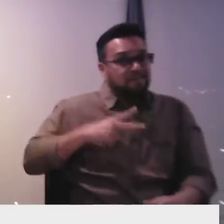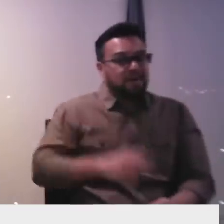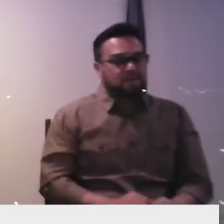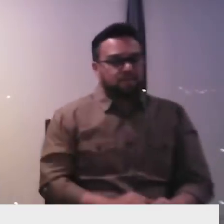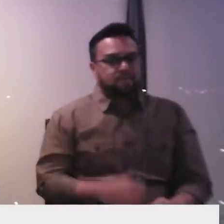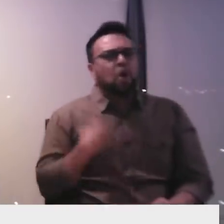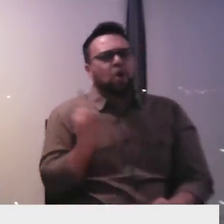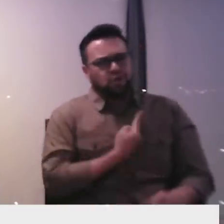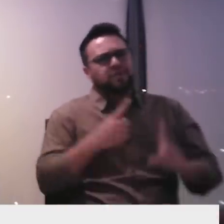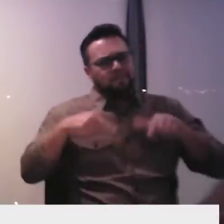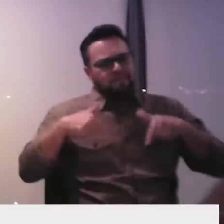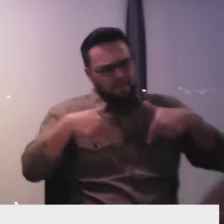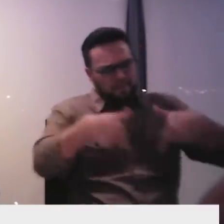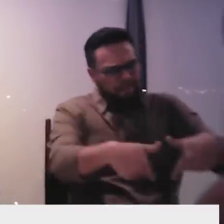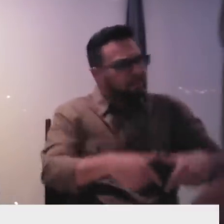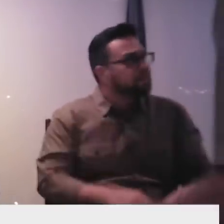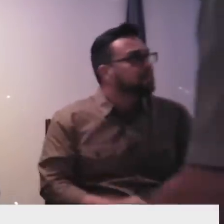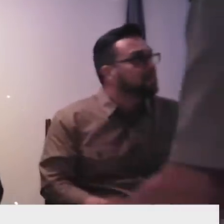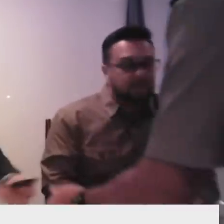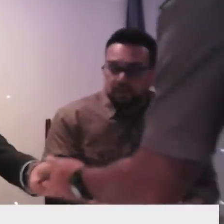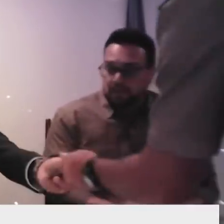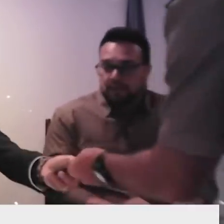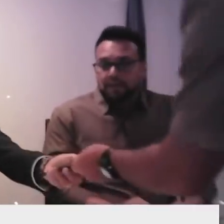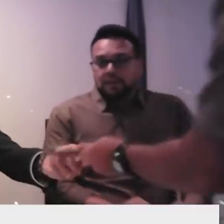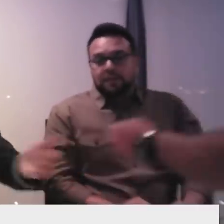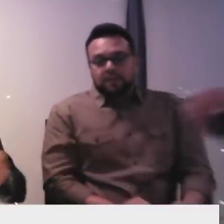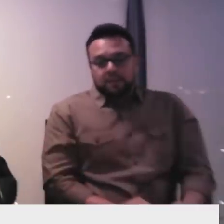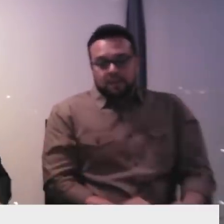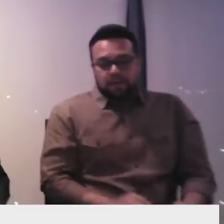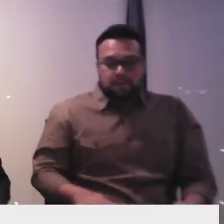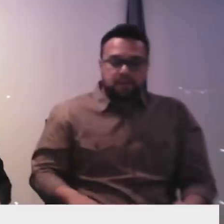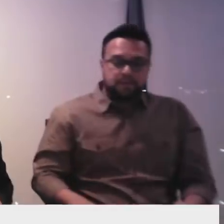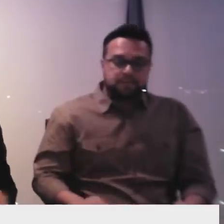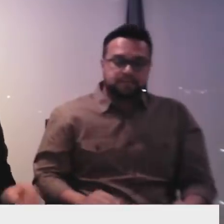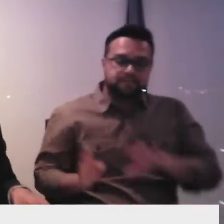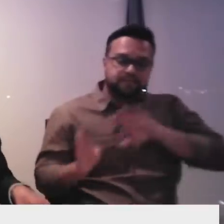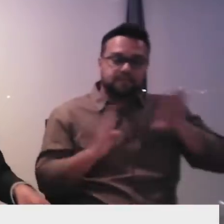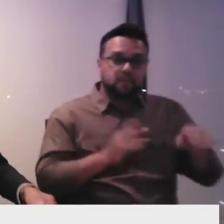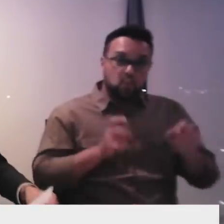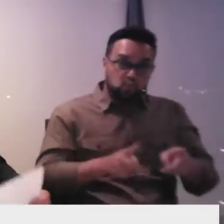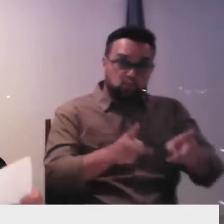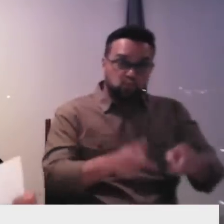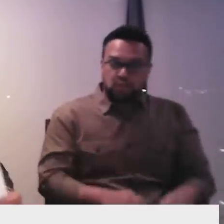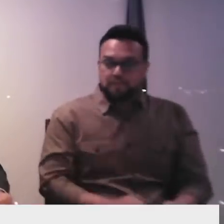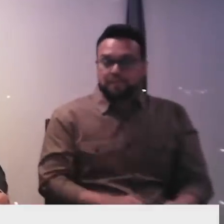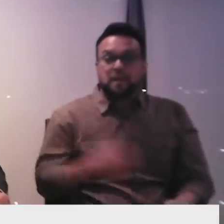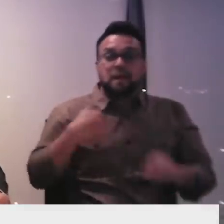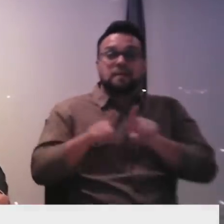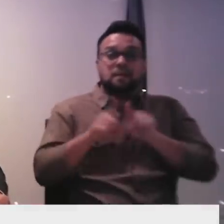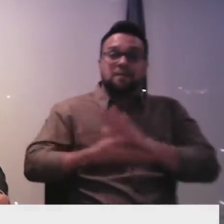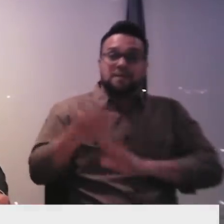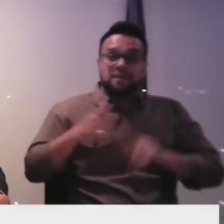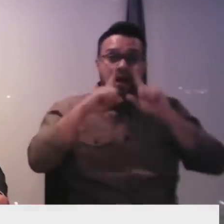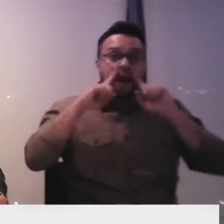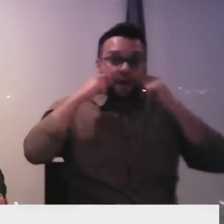fazendo a nossa parte. Sobre a refinaria, você já falou. Refinaria, deixa para lá, então. Vamos lá? Continuar aqui. Tive Alagoas também,